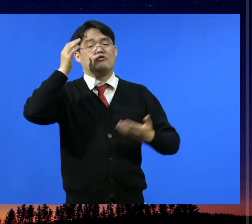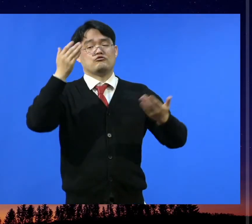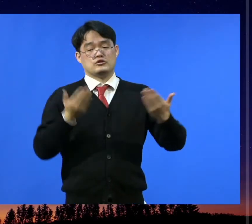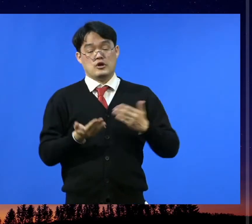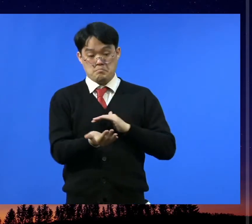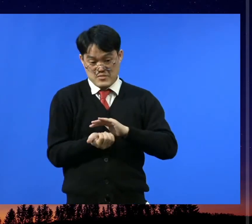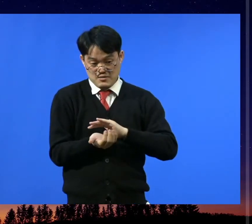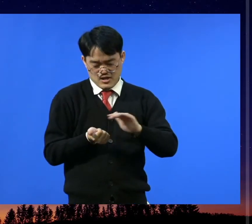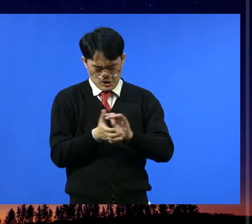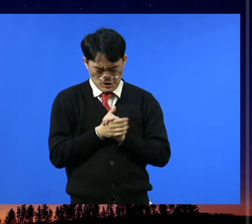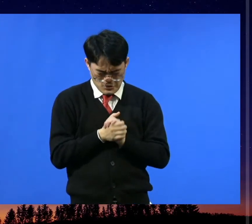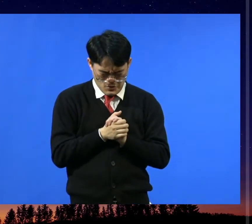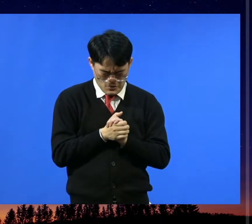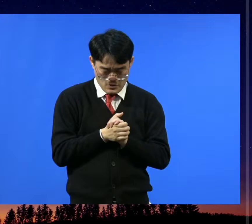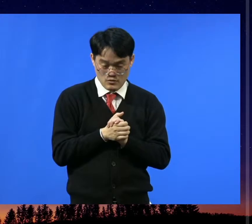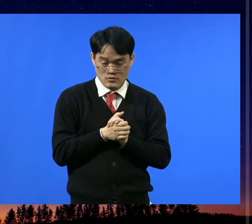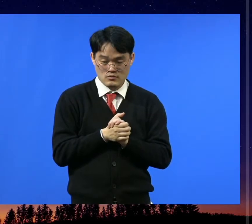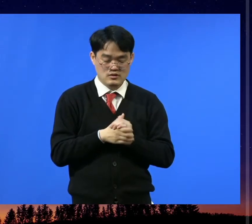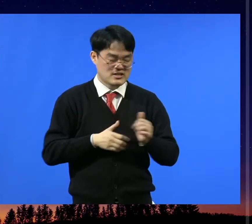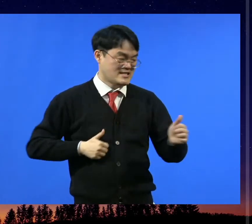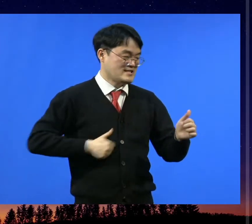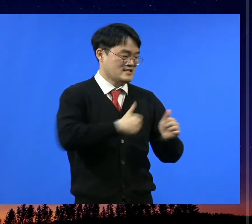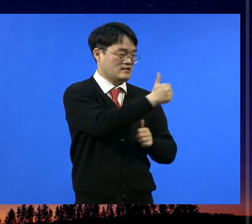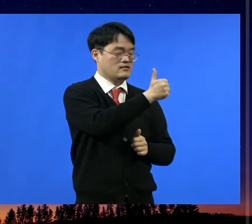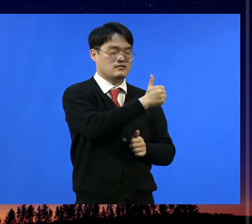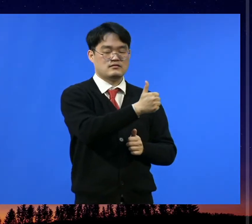무장하게 하셔서 이겨내게 하시는 하나님.